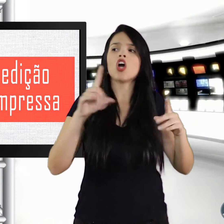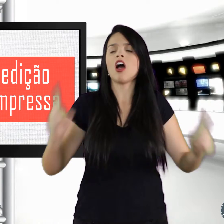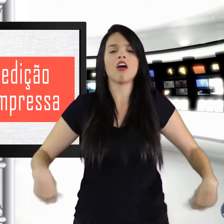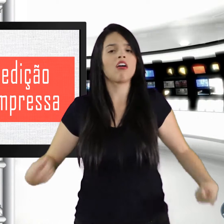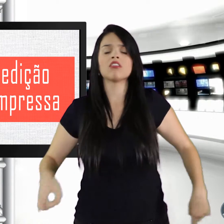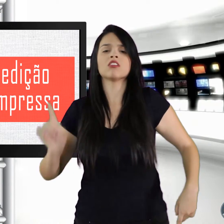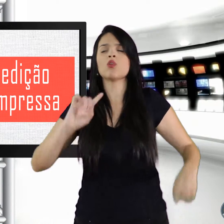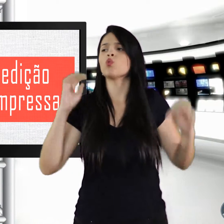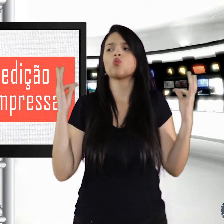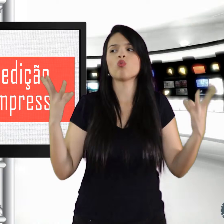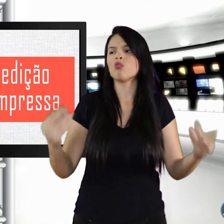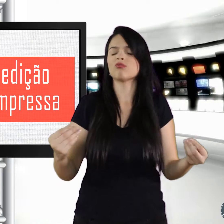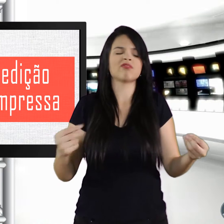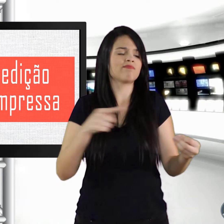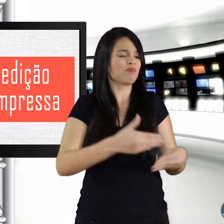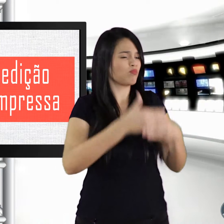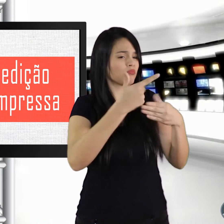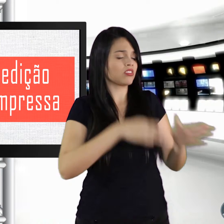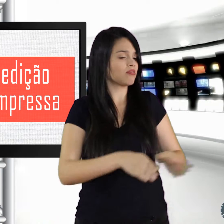em todos, não tem futuro.